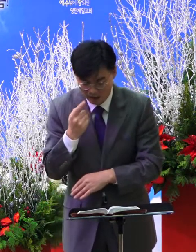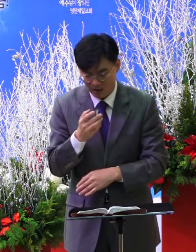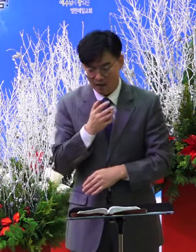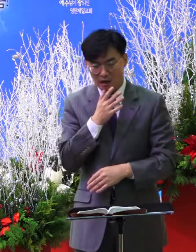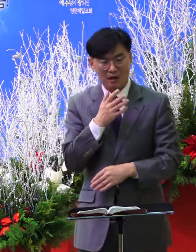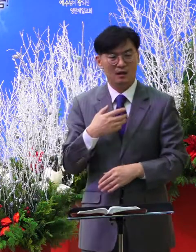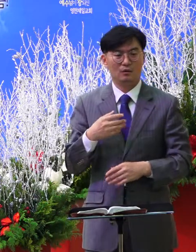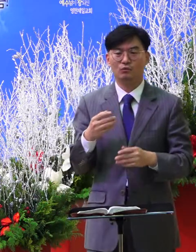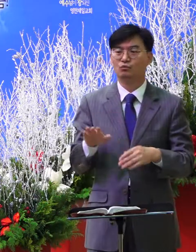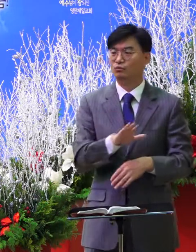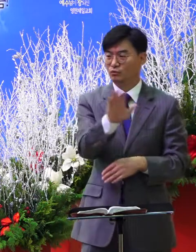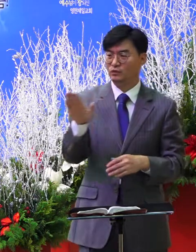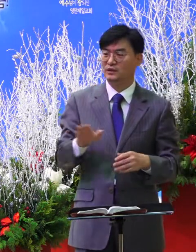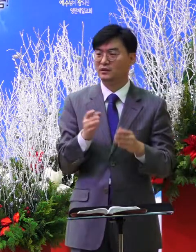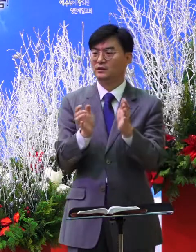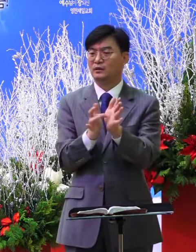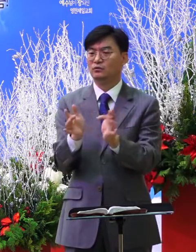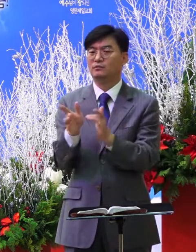합니다.